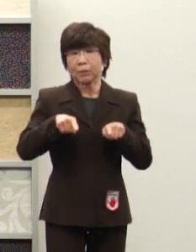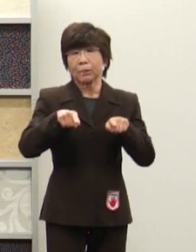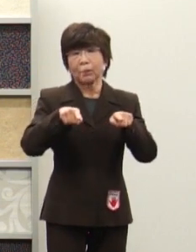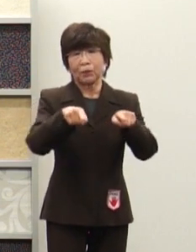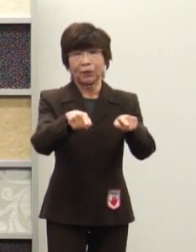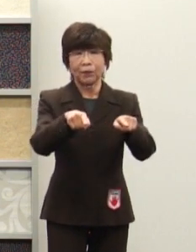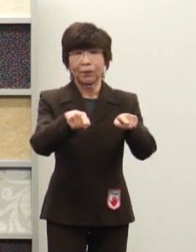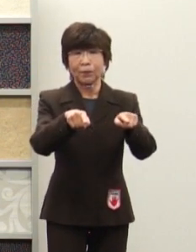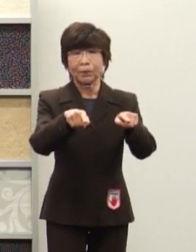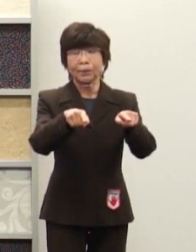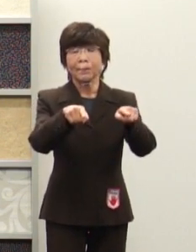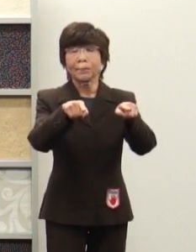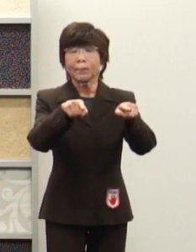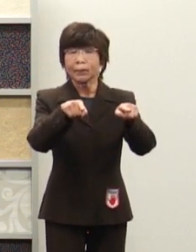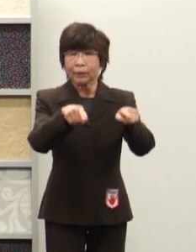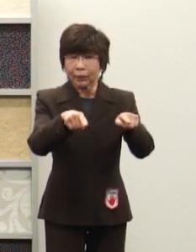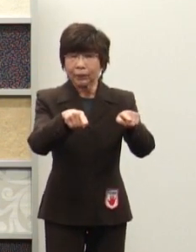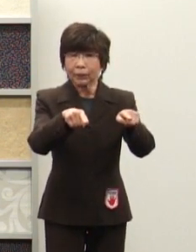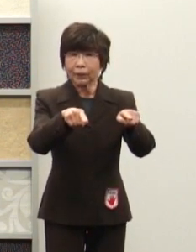実現、